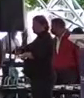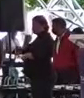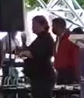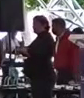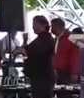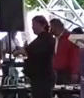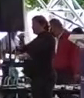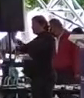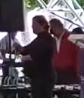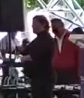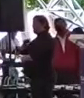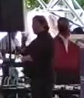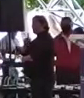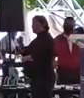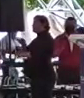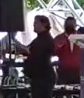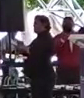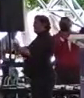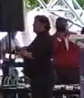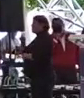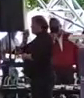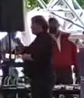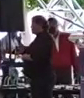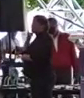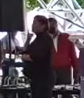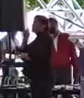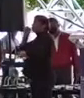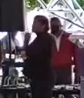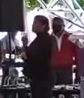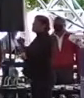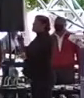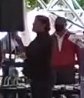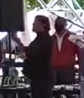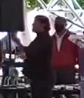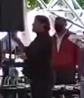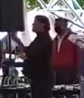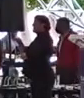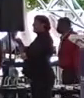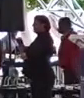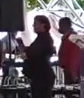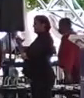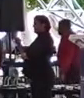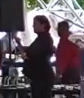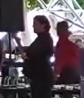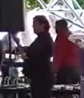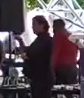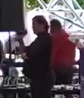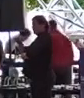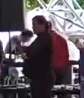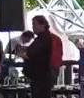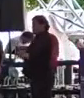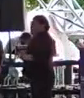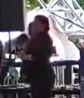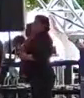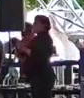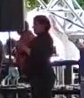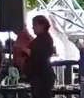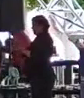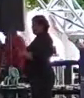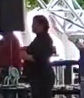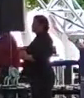trabajo, al igual que la diputada Leticia Martínez Cerón, muchísimas gracias por su presencia. Pero nuevamente